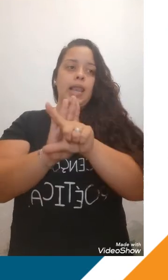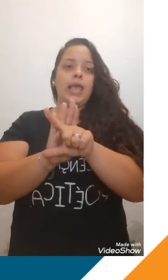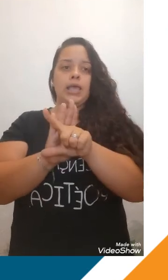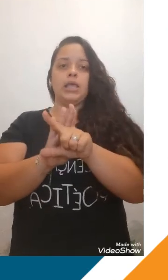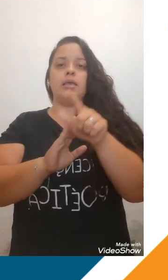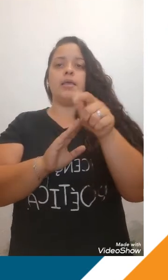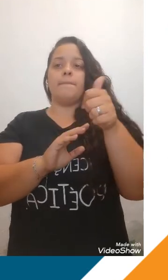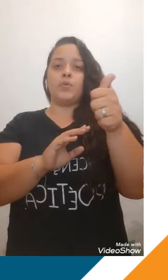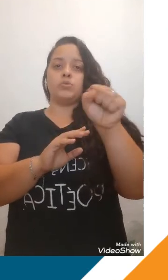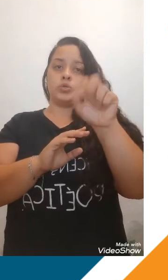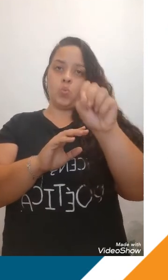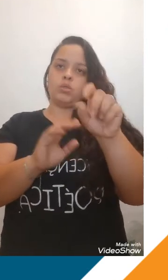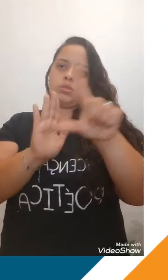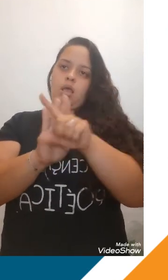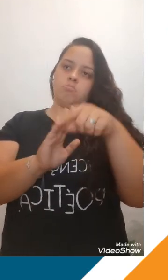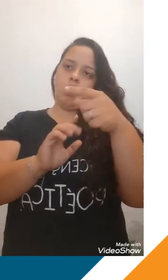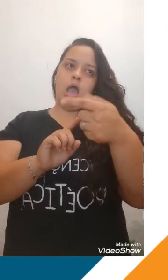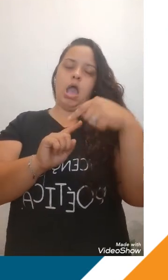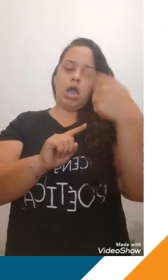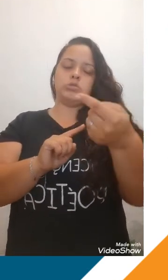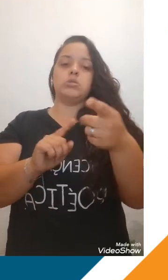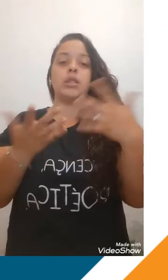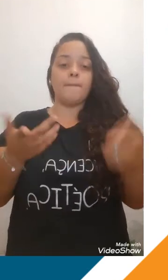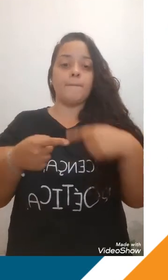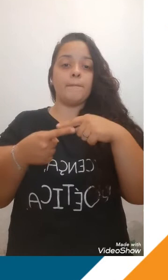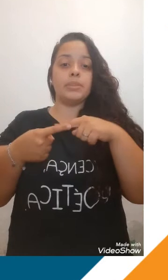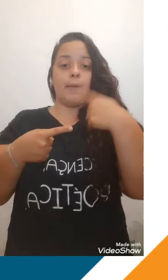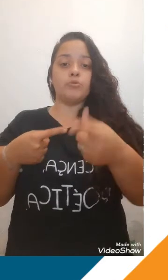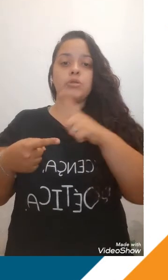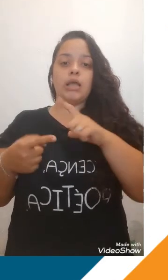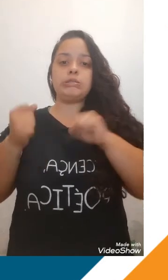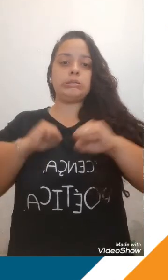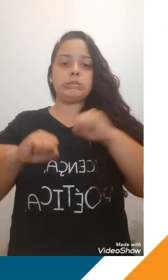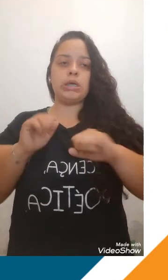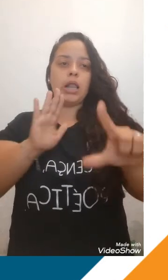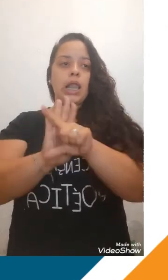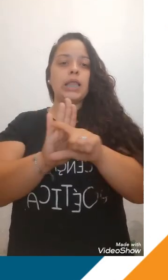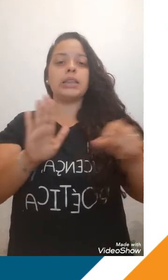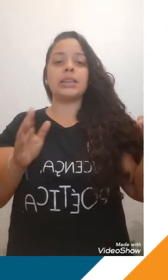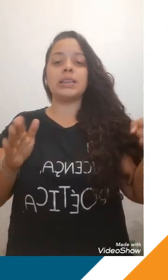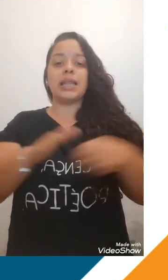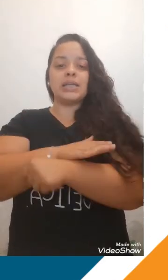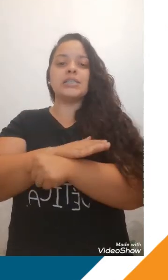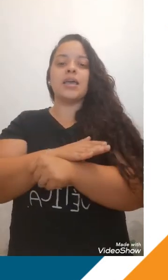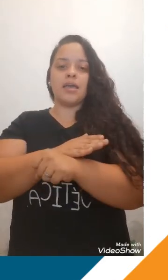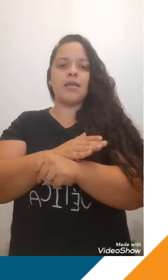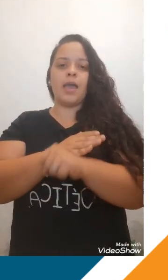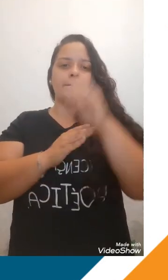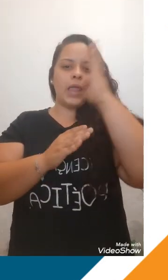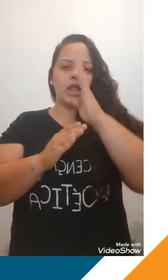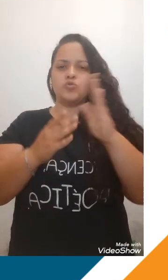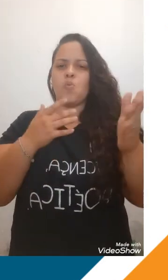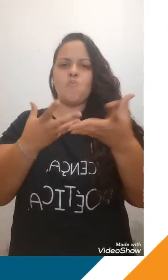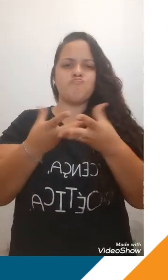com isso, né, uma tentativa meio que desesperada de trazer para o Brasil a quantidade que fosse possível, né,